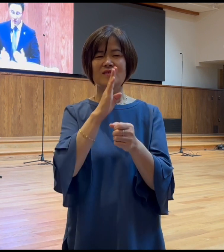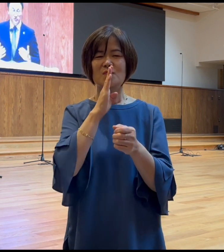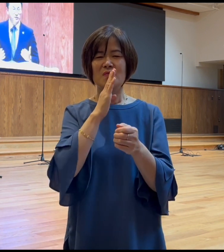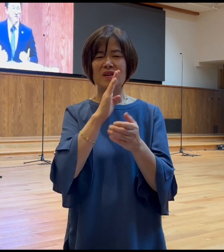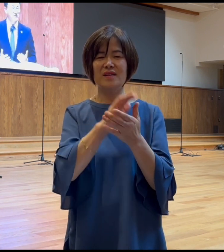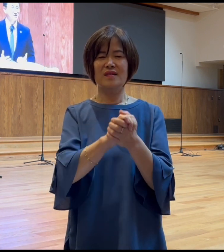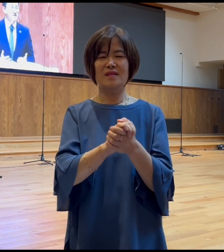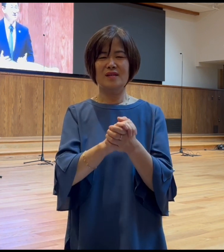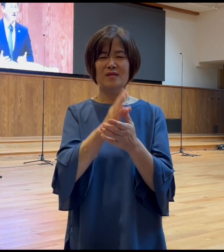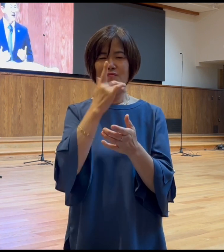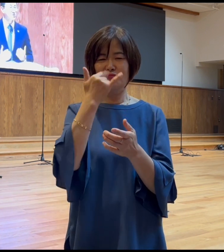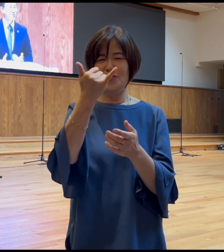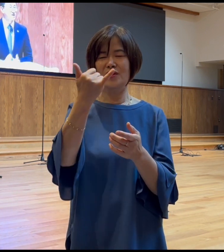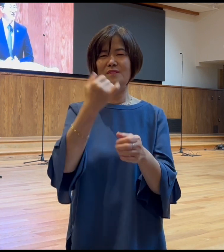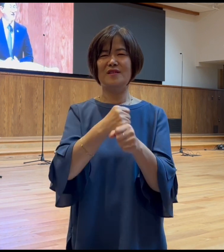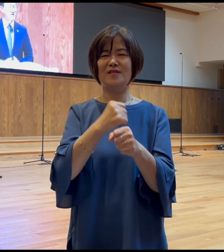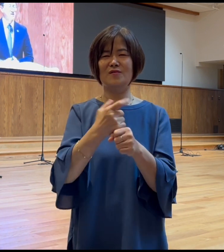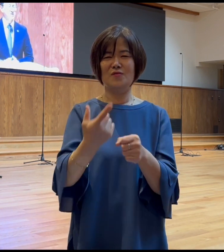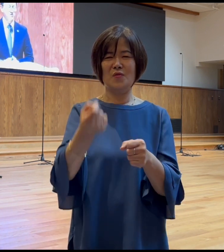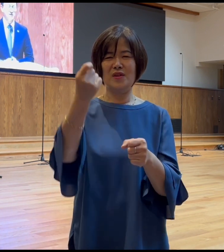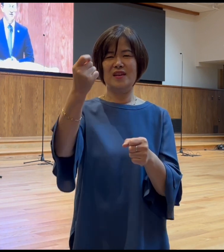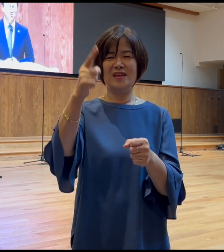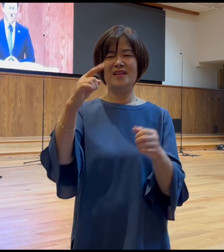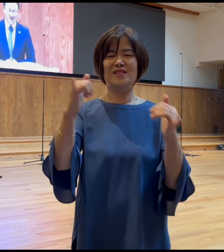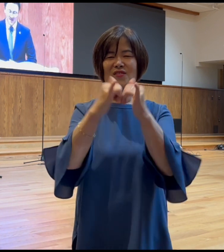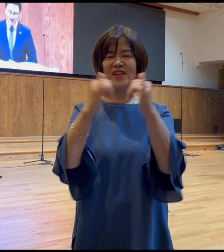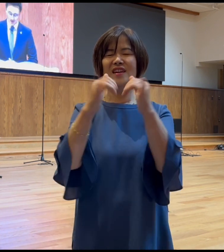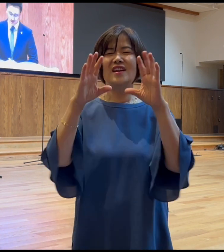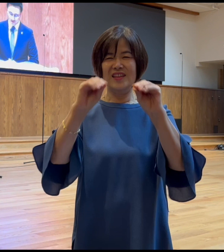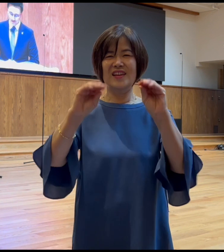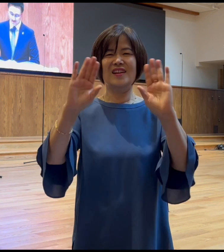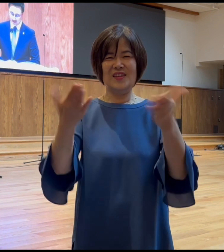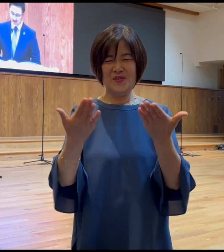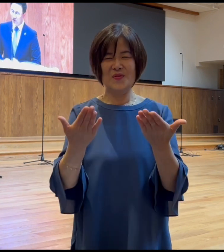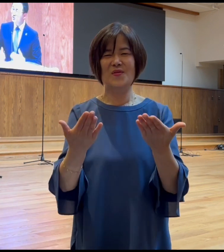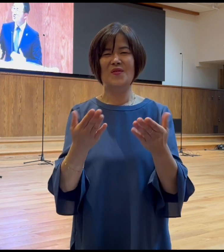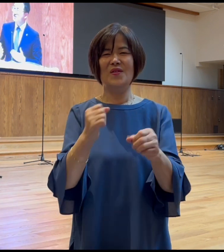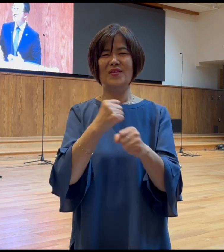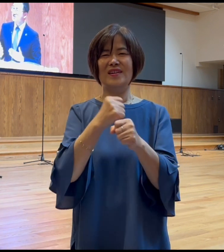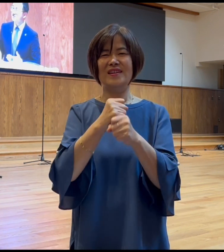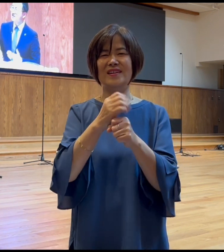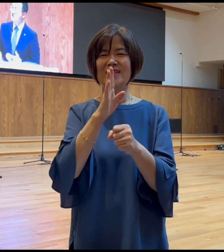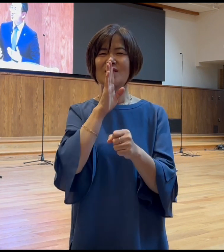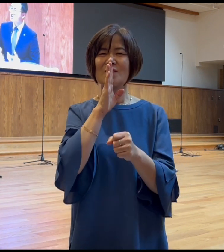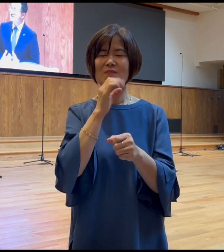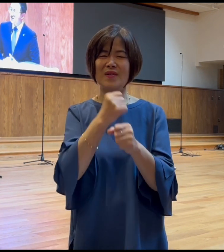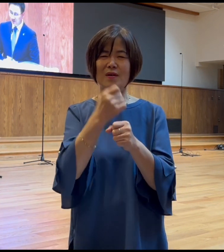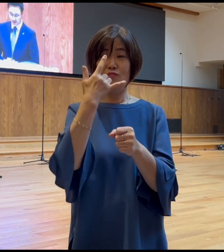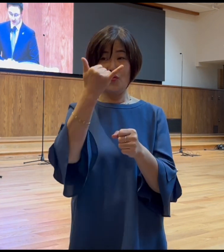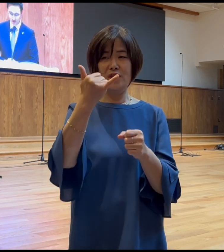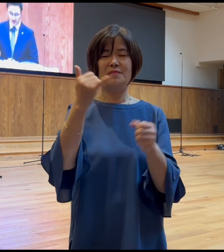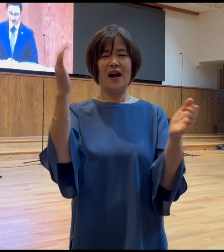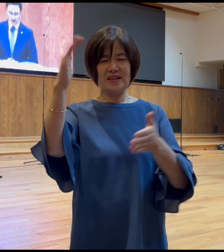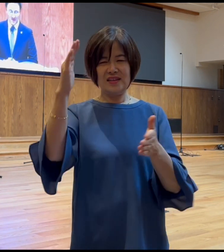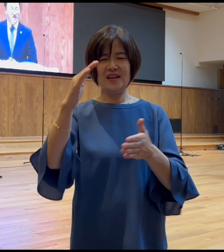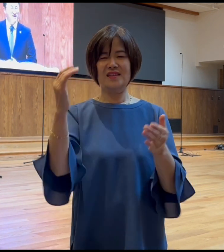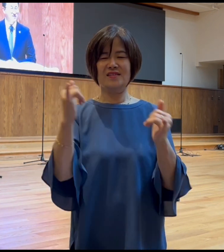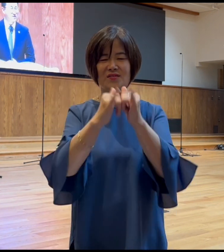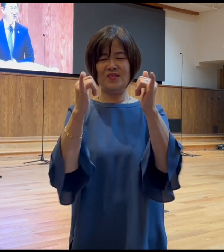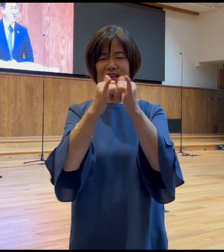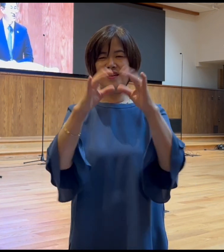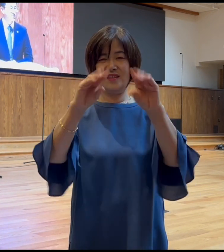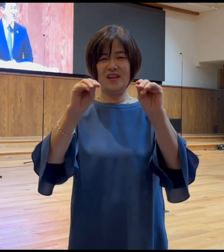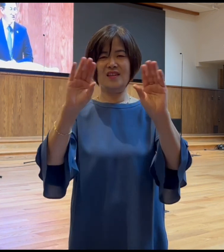우리 조부모님들은 하루속히 이 전쟁이 종식될 수 있도록, 이 호르몬 전쟁이 종식될 수 있도록